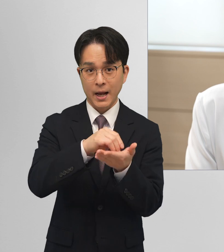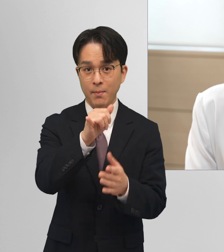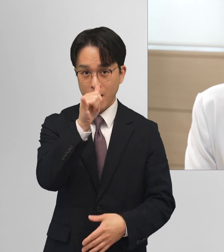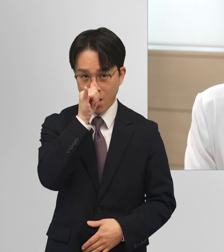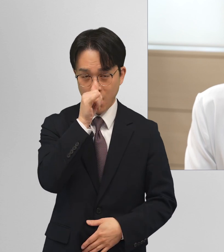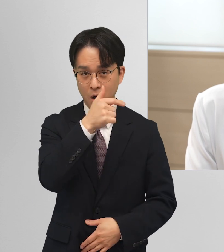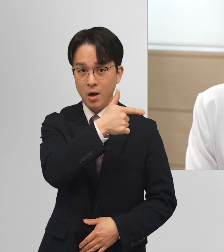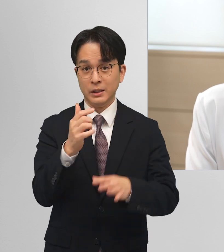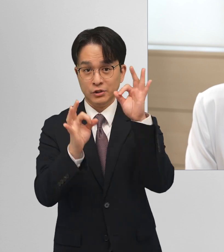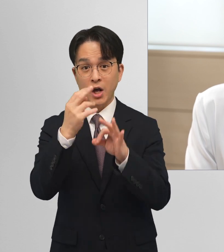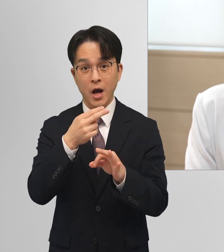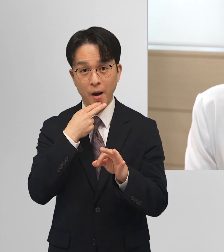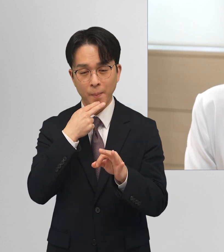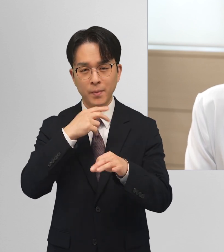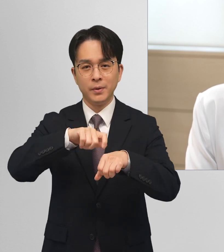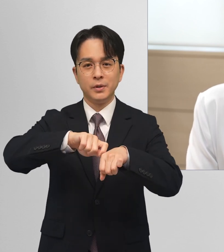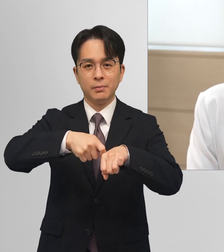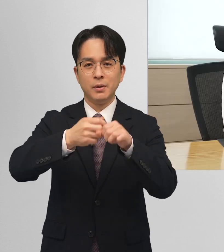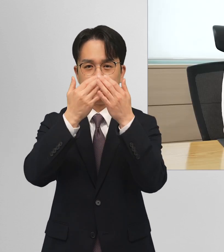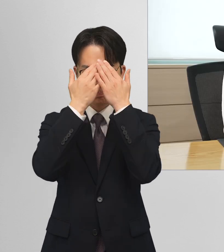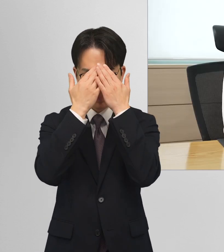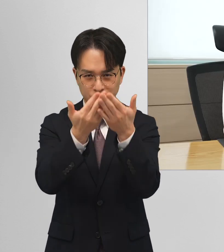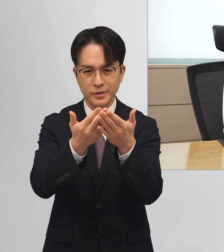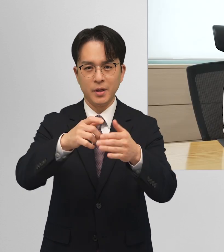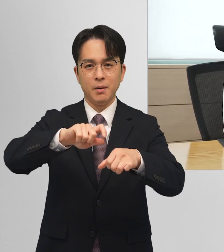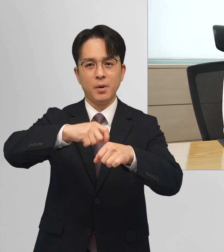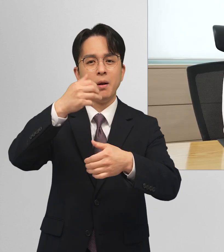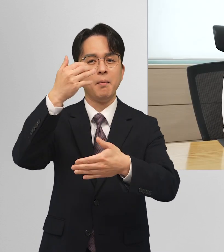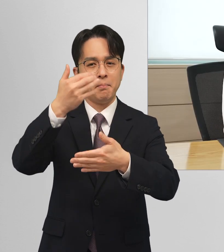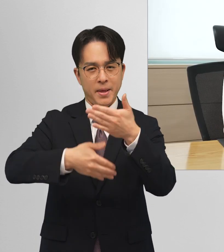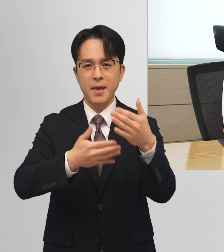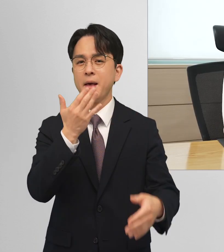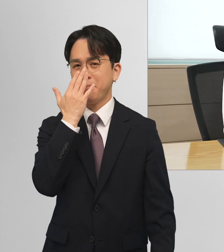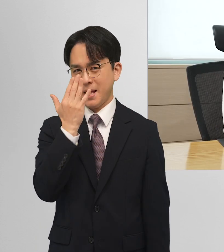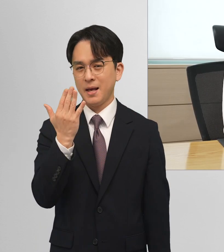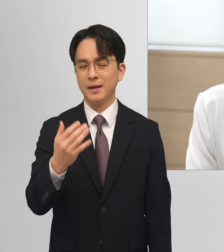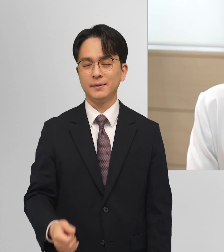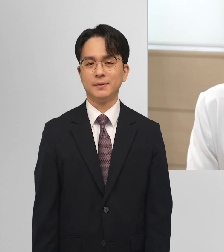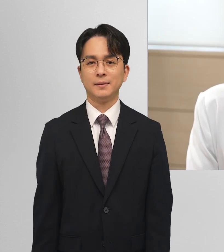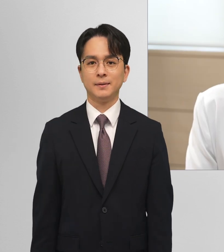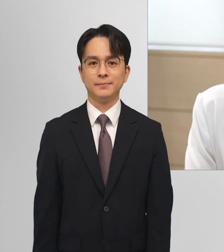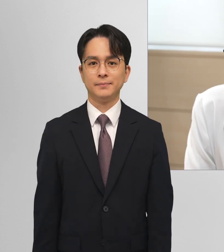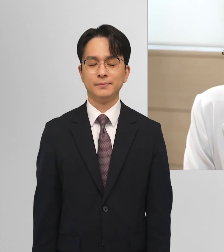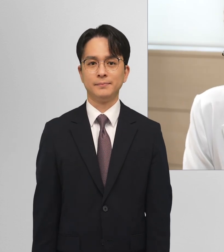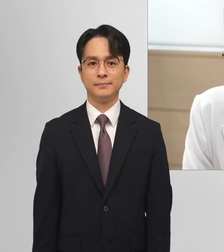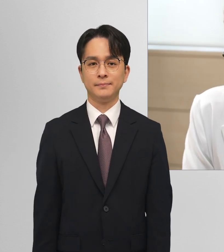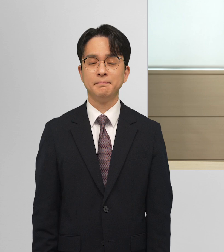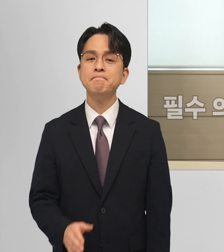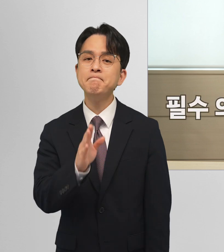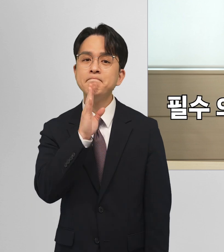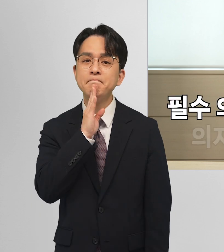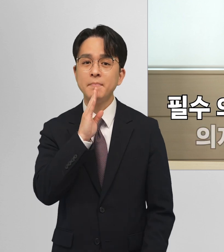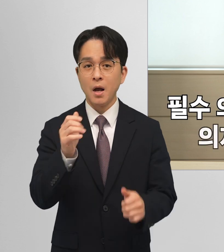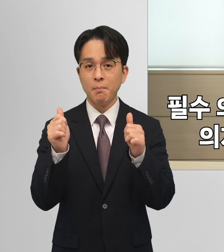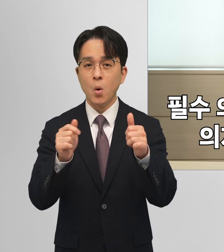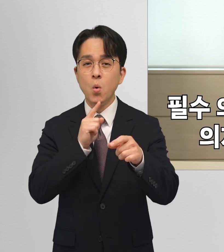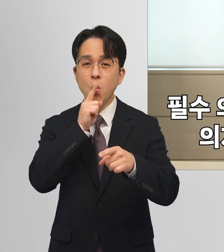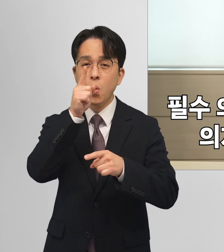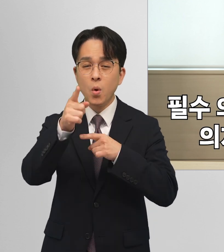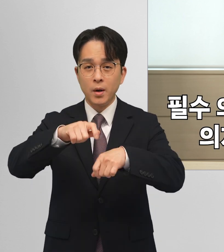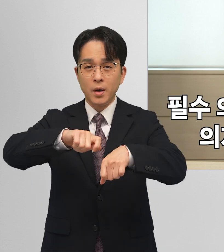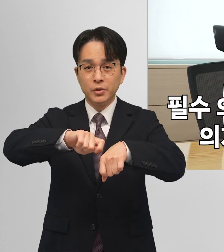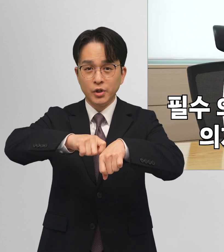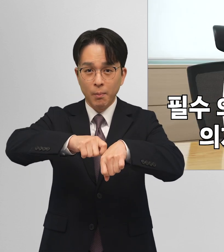않고 중대한 실수가 없다고 한다면 형사처벌을 면제하거나 감면해 주는 법입니다. 필수 의료에